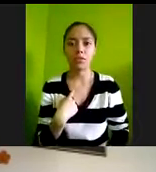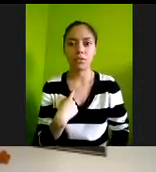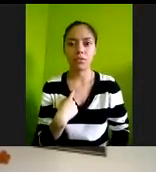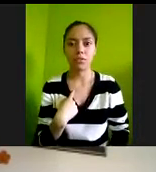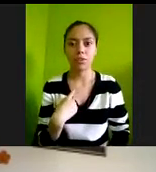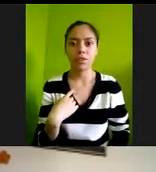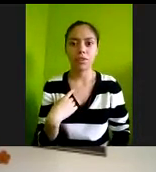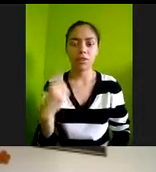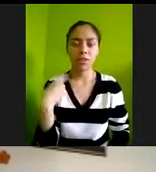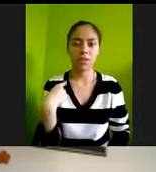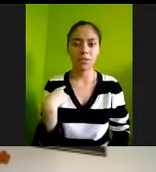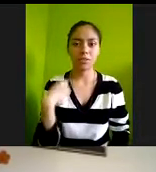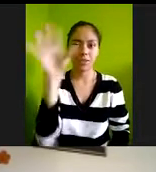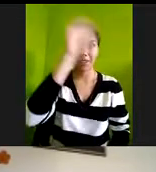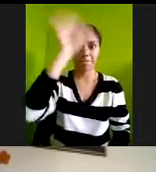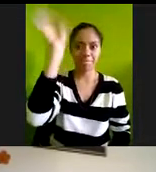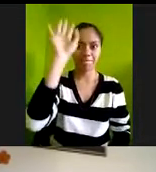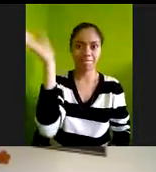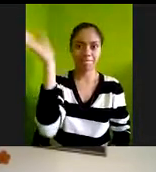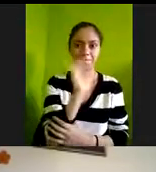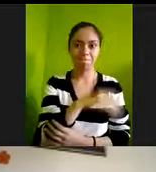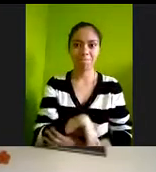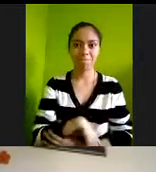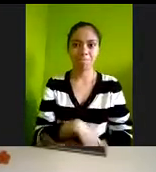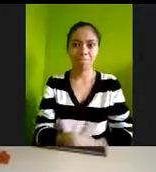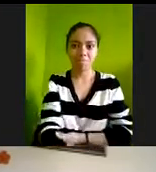Lucero González mueve la mano.